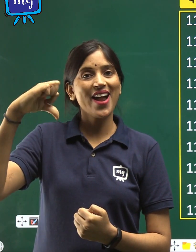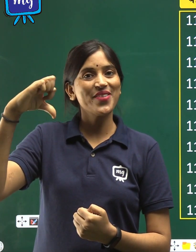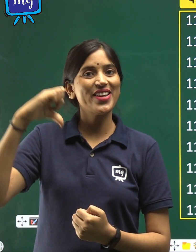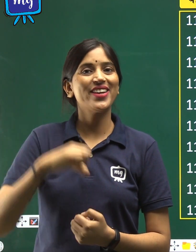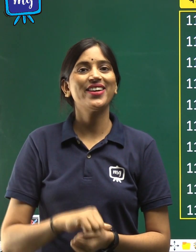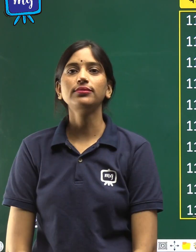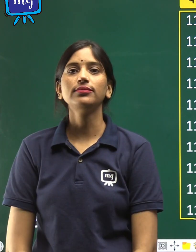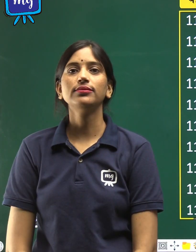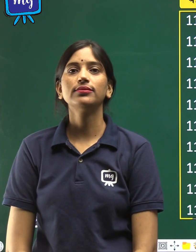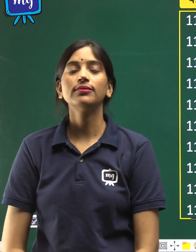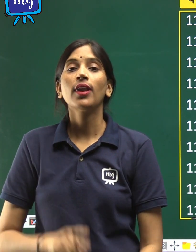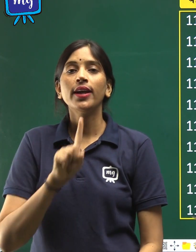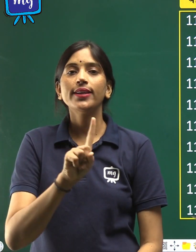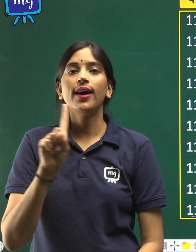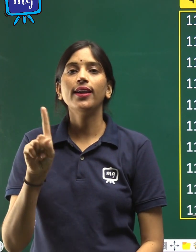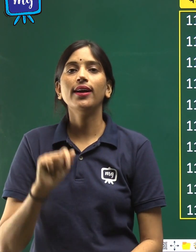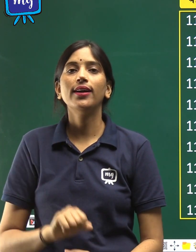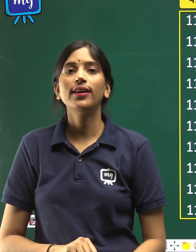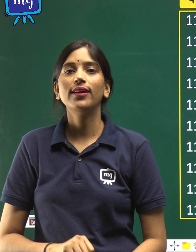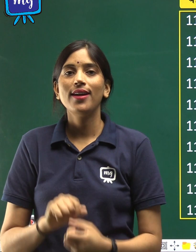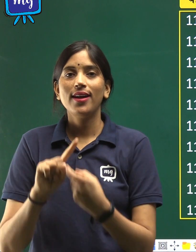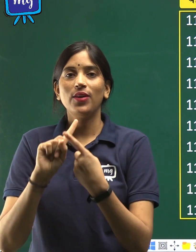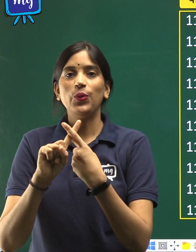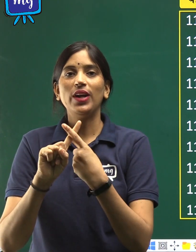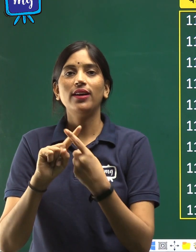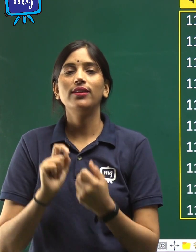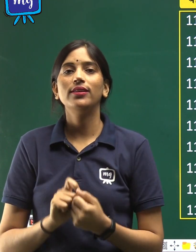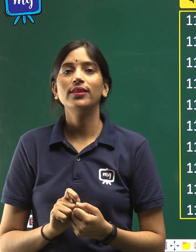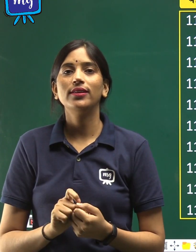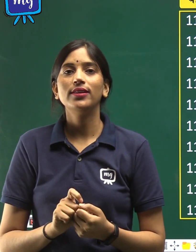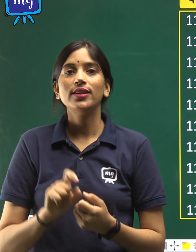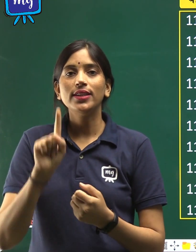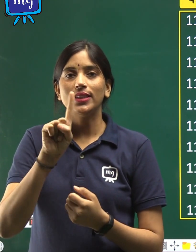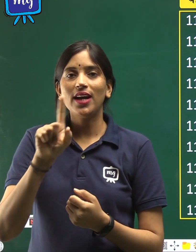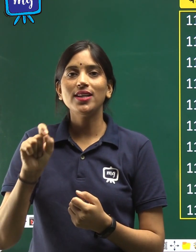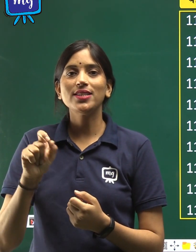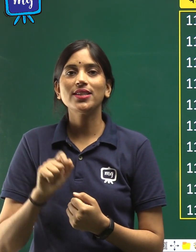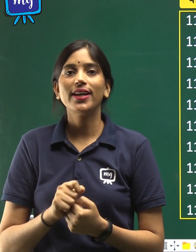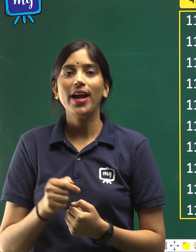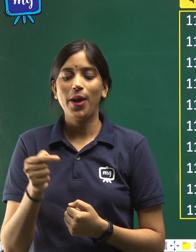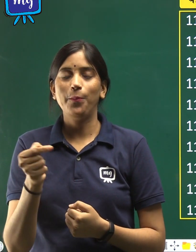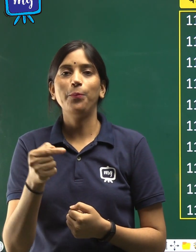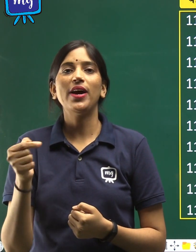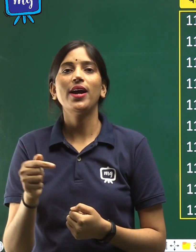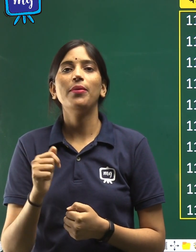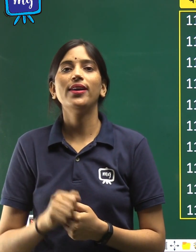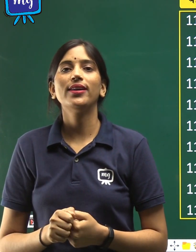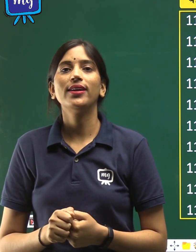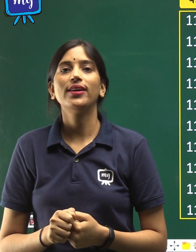99। 11 गुणा 10